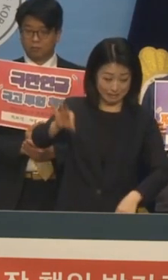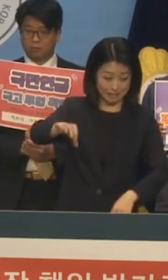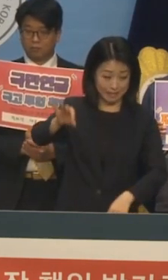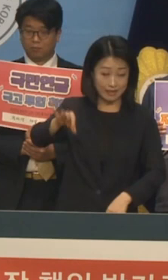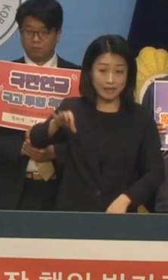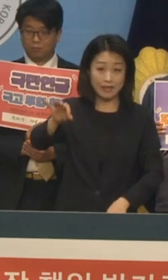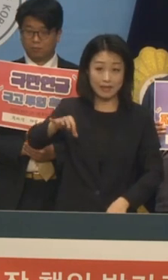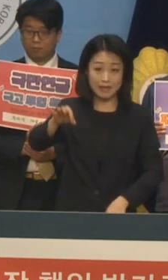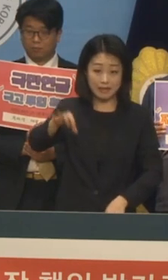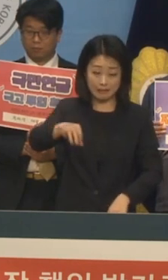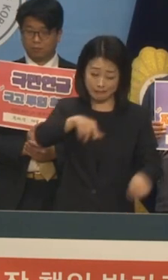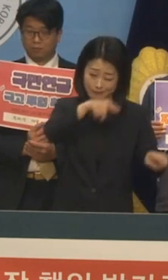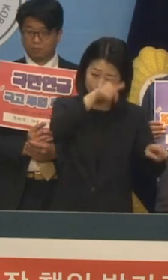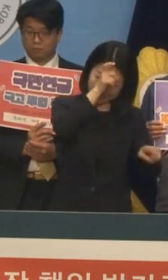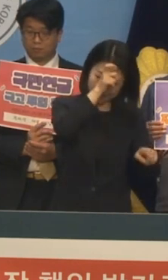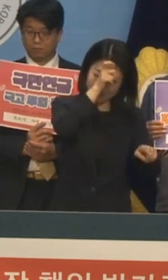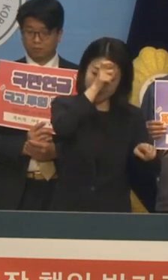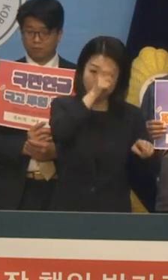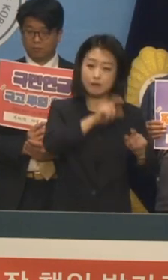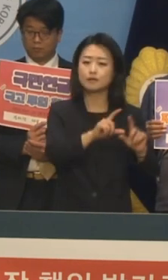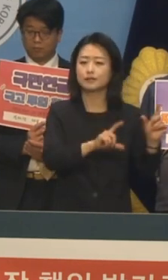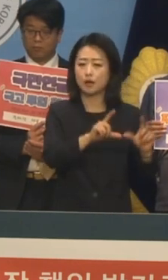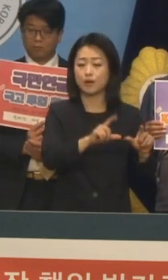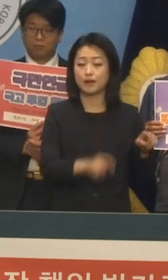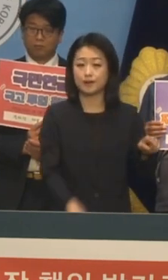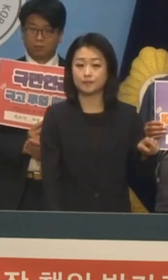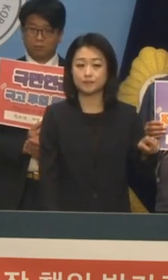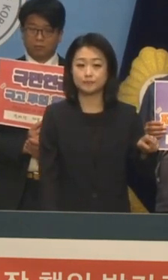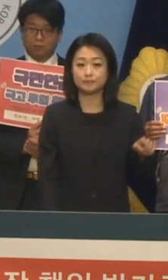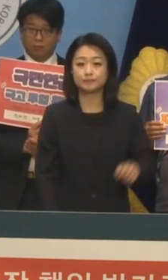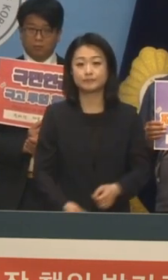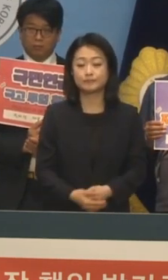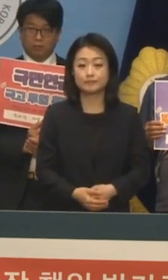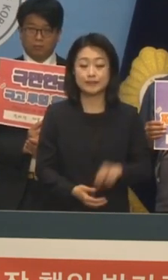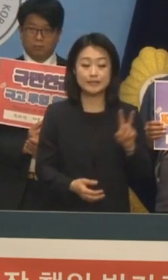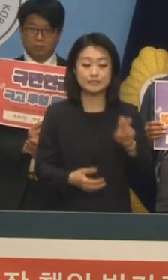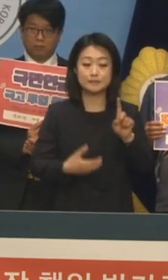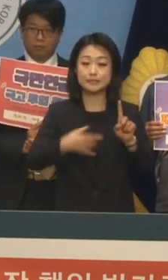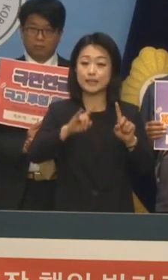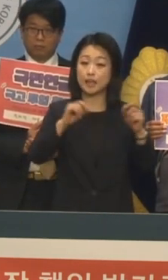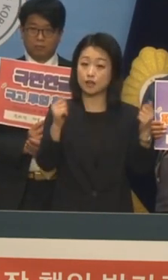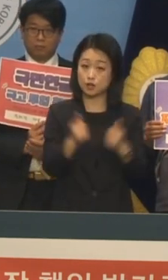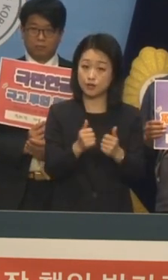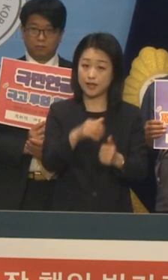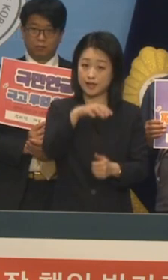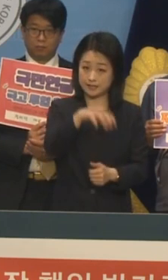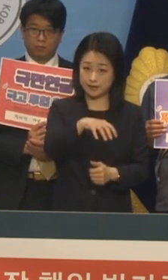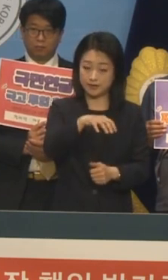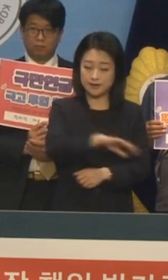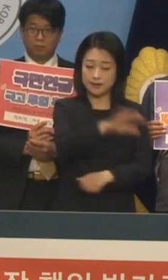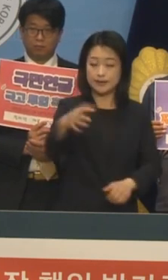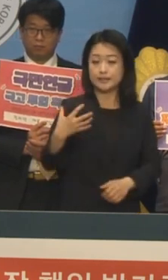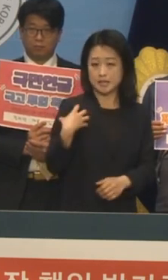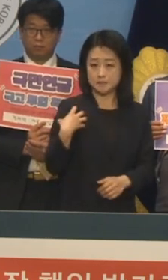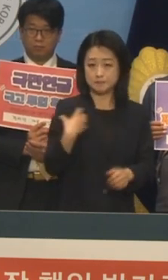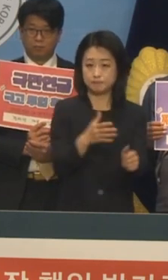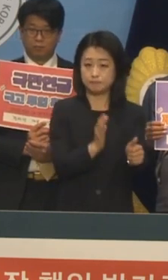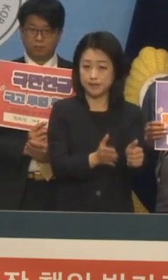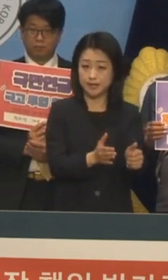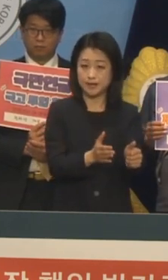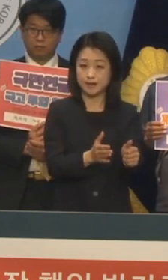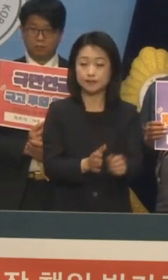잡으며 목리를 부리고 있습니다. 이제라도 21대 국회는 책임을 다하기